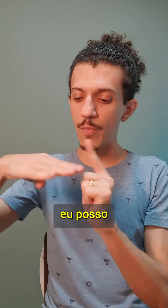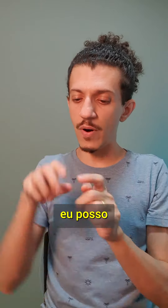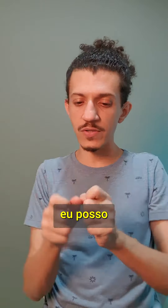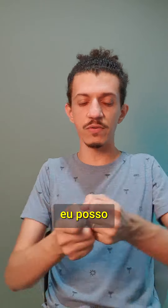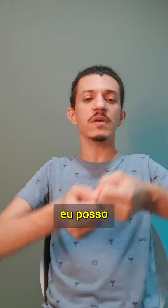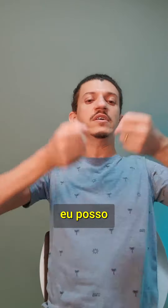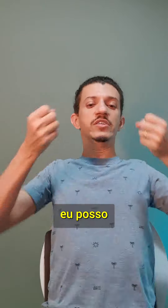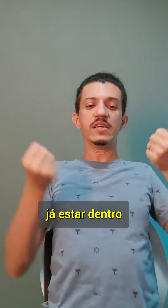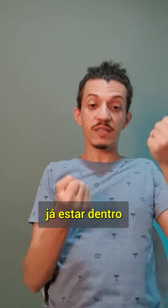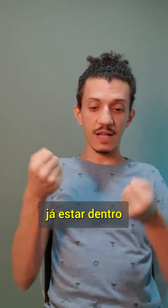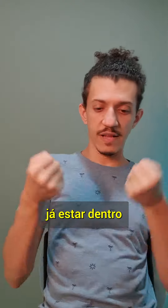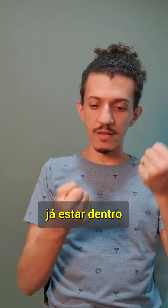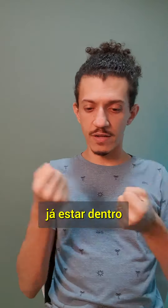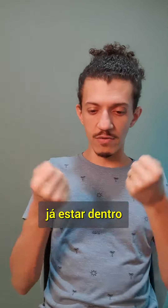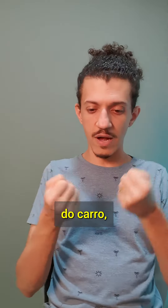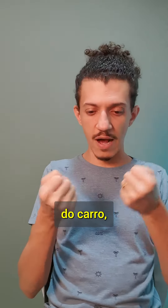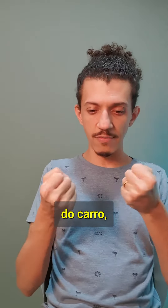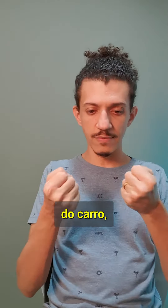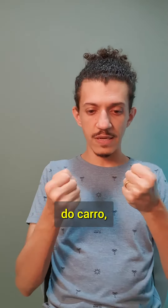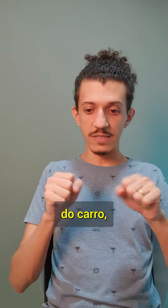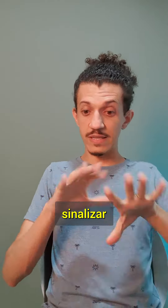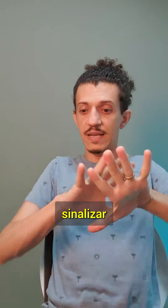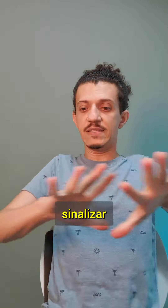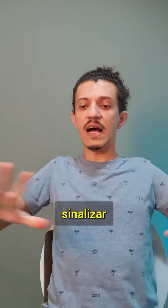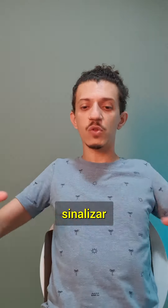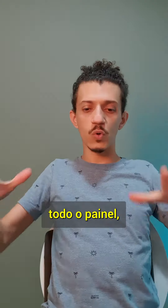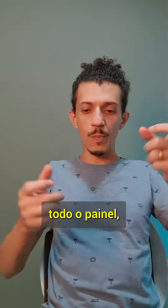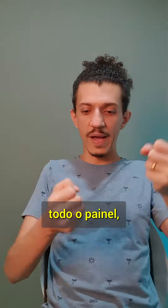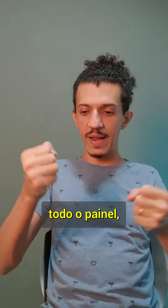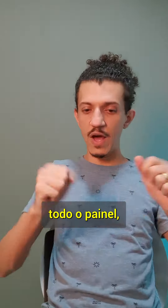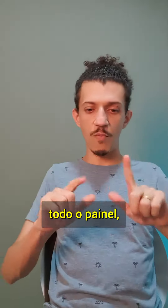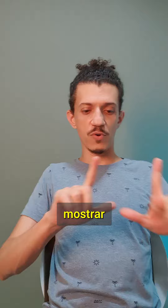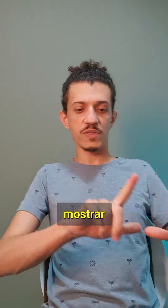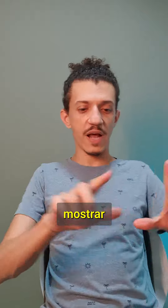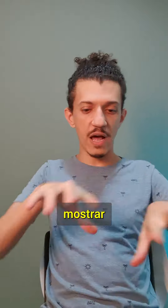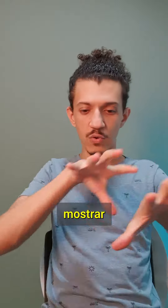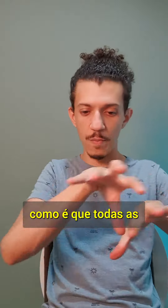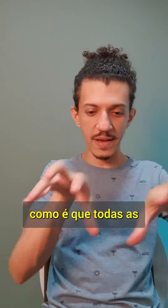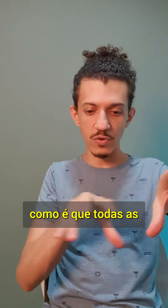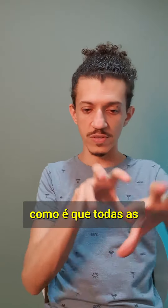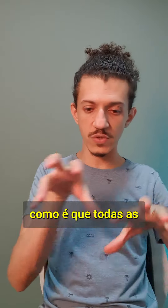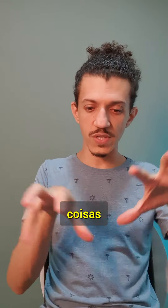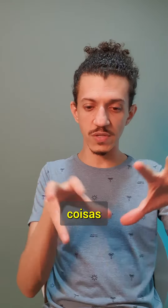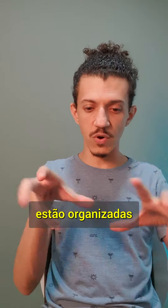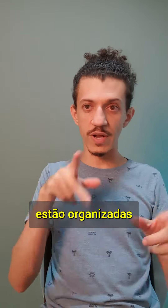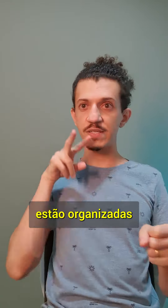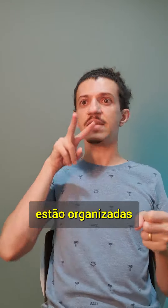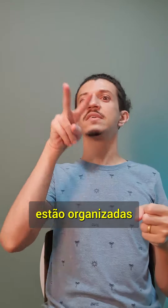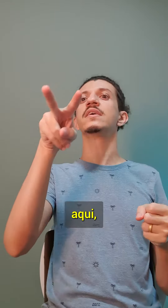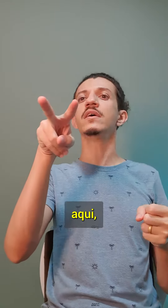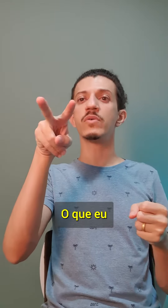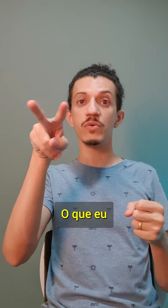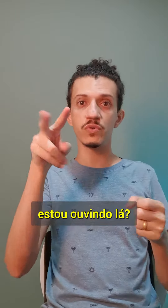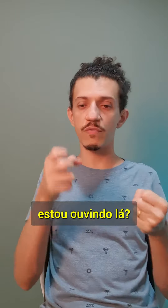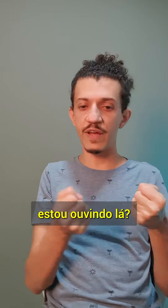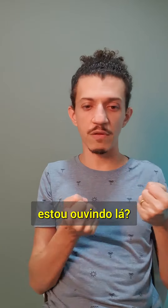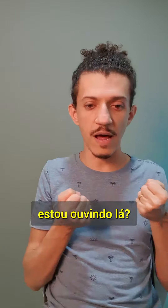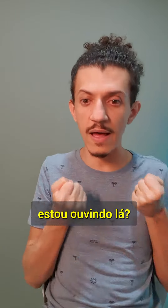eu posso já estar dentro aqui do carro, sinalizar todo o painel, mostrar como é que todas as coisas estão organizadas aqui, o que eu estou vendo lá.